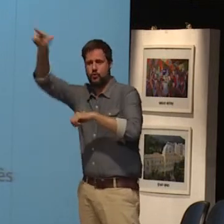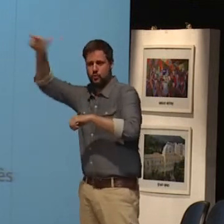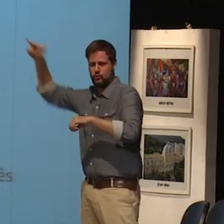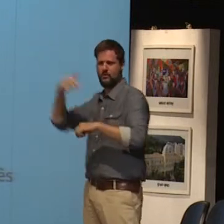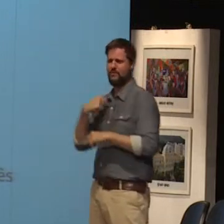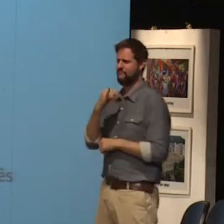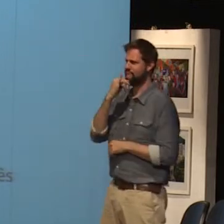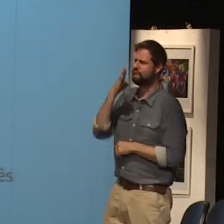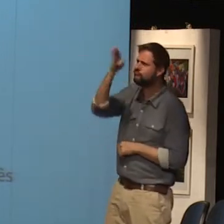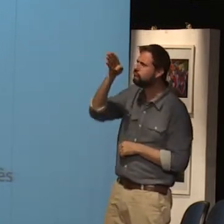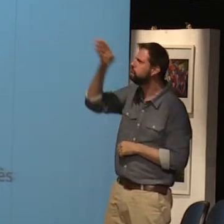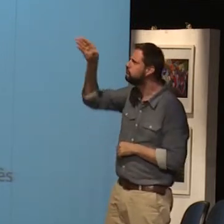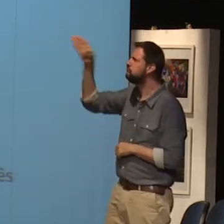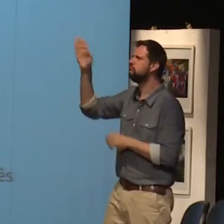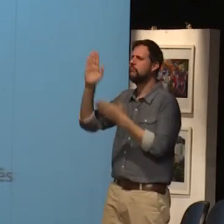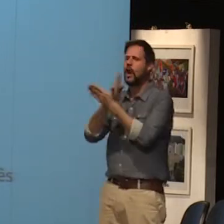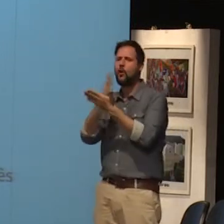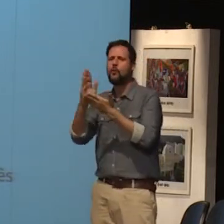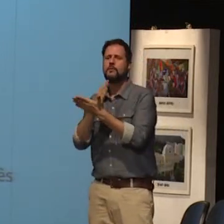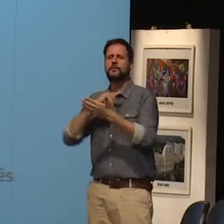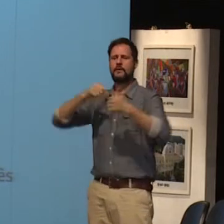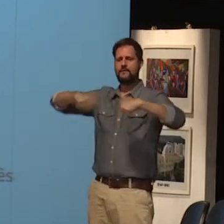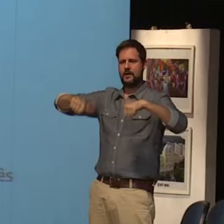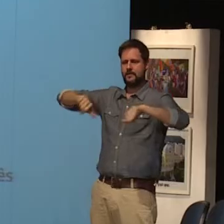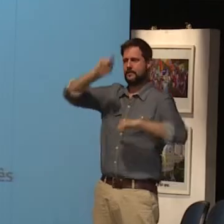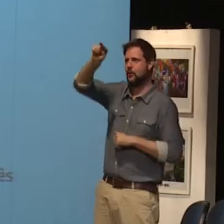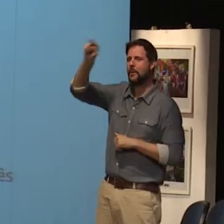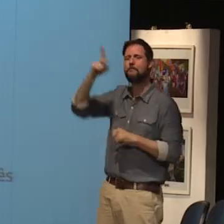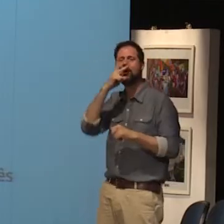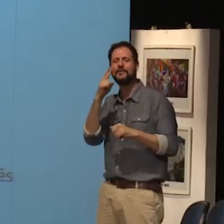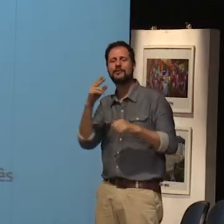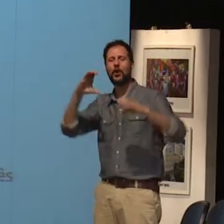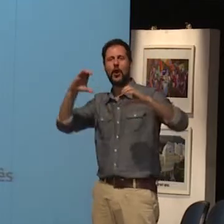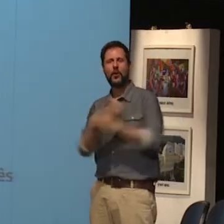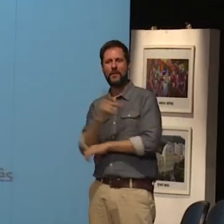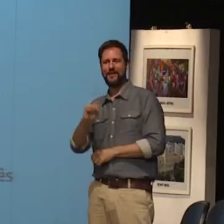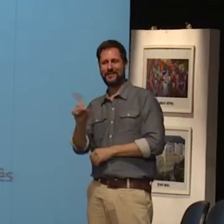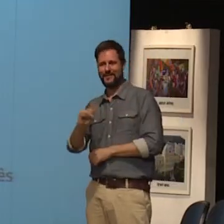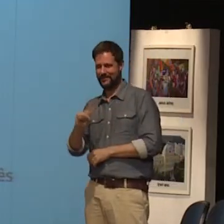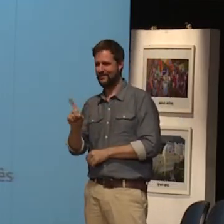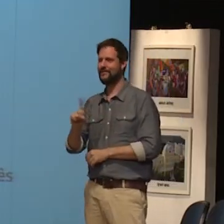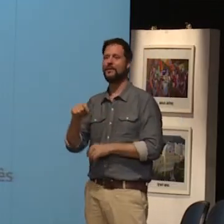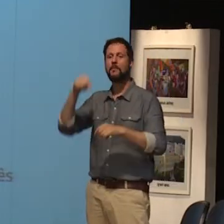alguns outros países, eu já tive algumas experiências de avaliativas, né? E eles